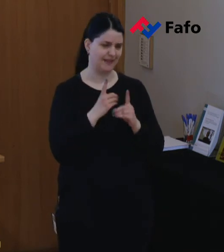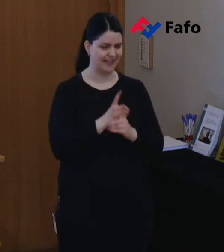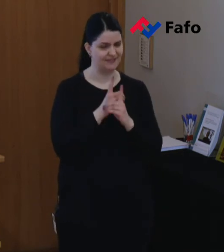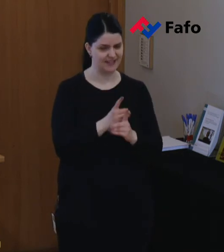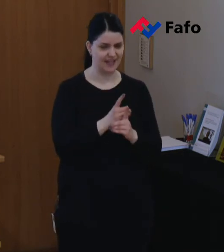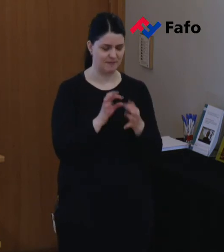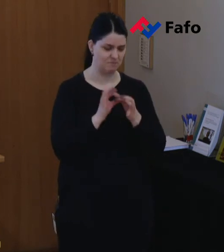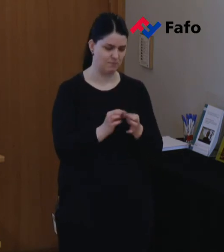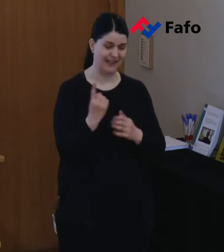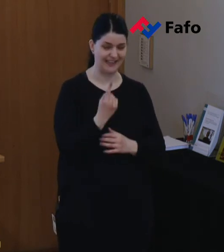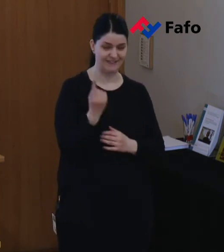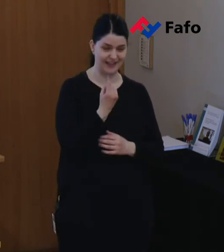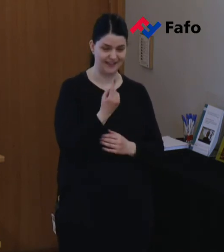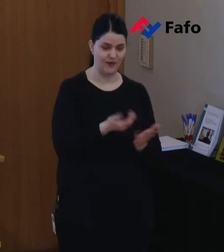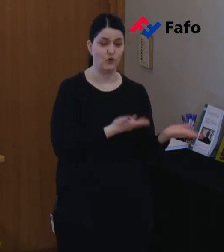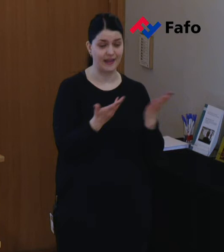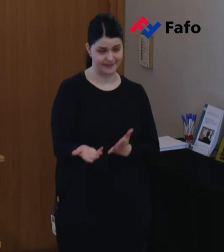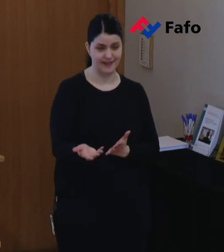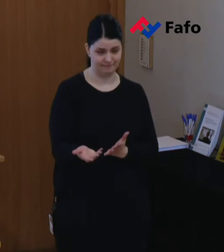og tjenestenivå?